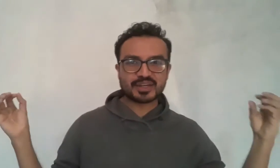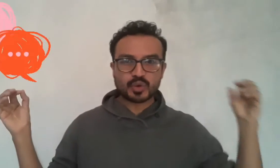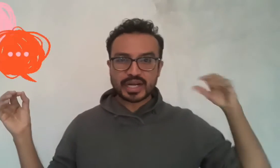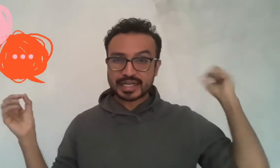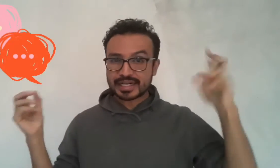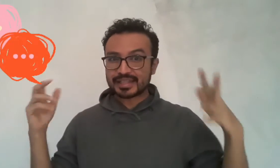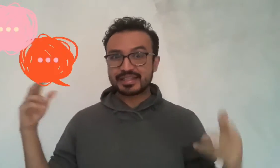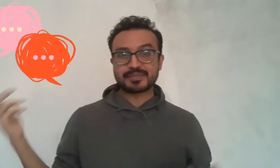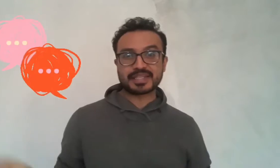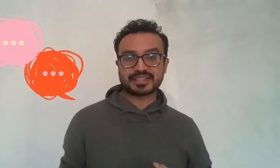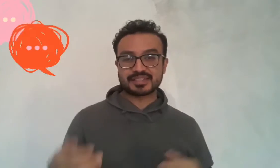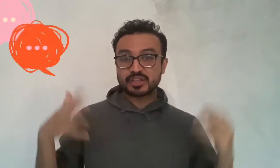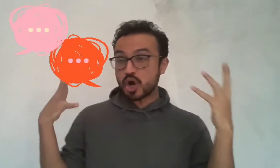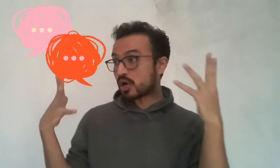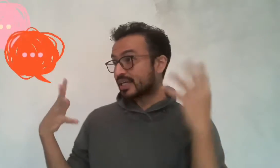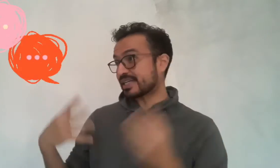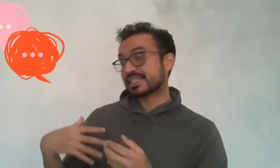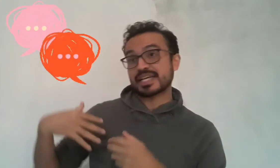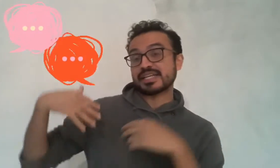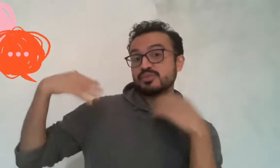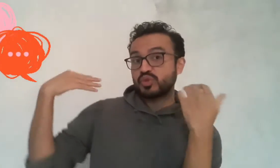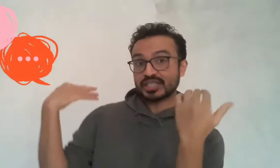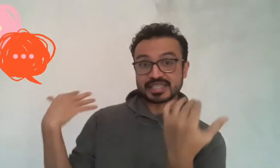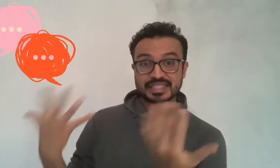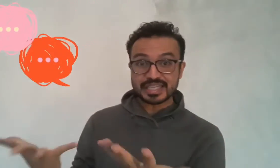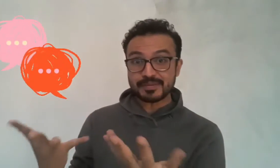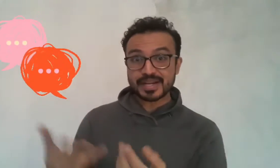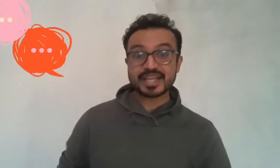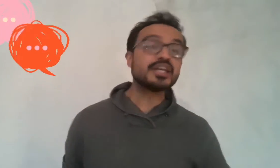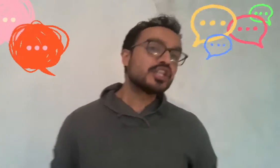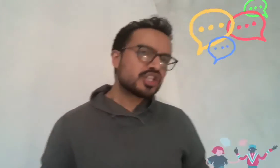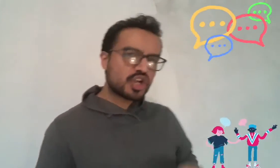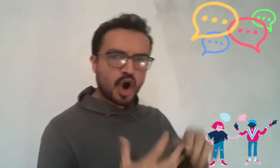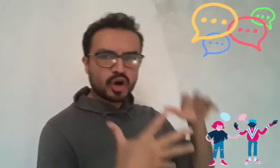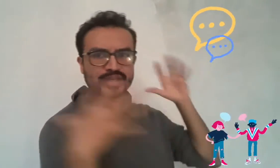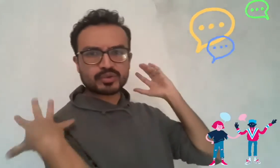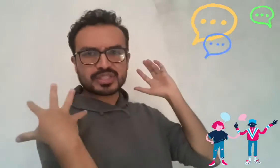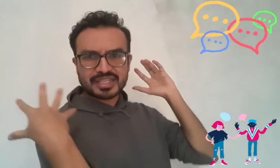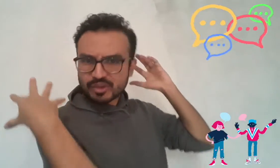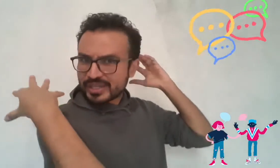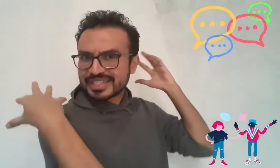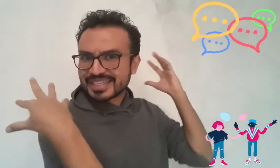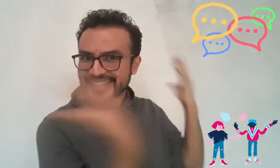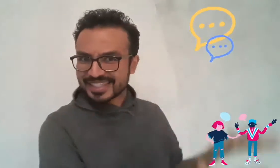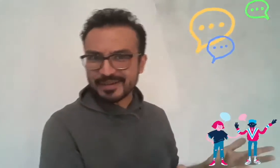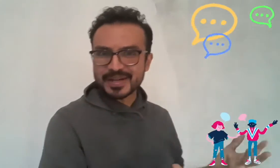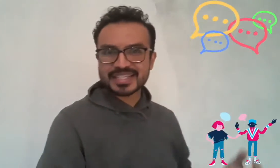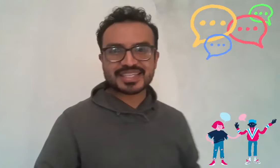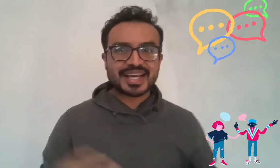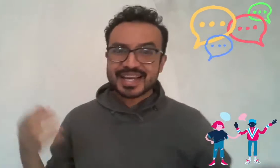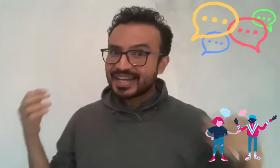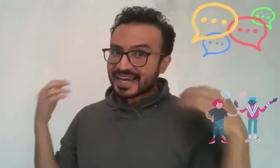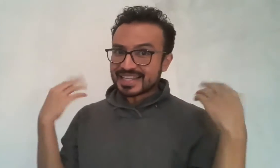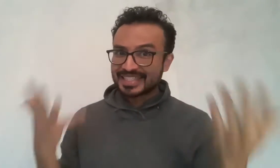una guerra de debates. No, que es que eres muy sensible. No, que ustedes son insensibles,